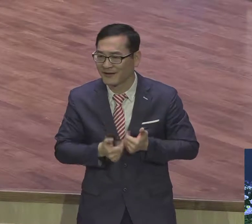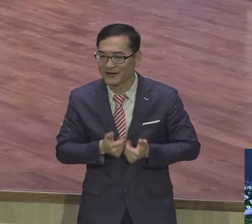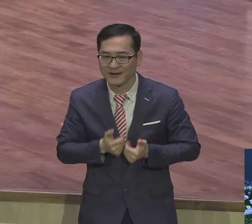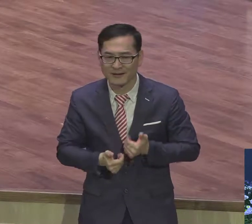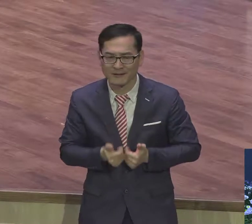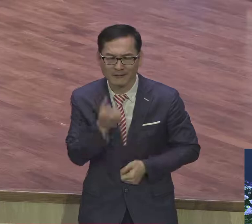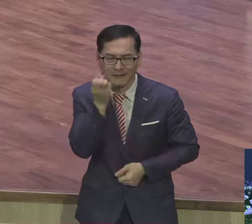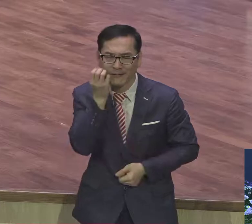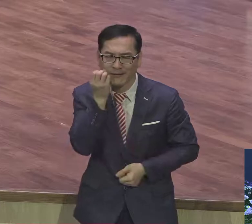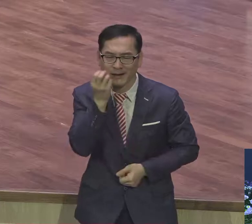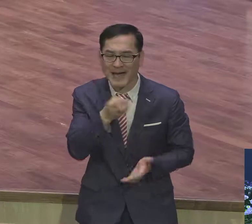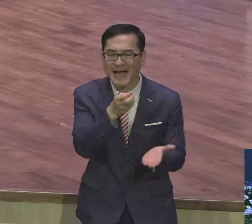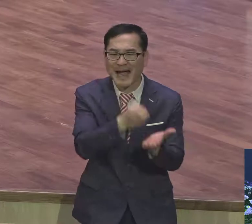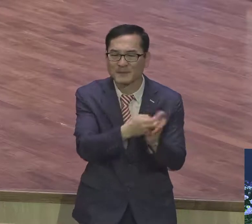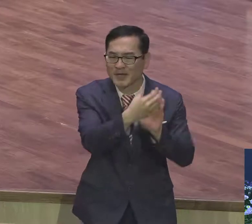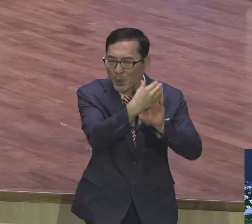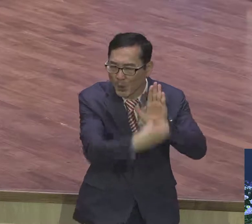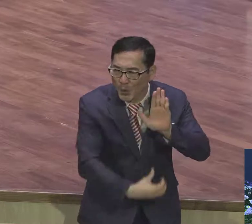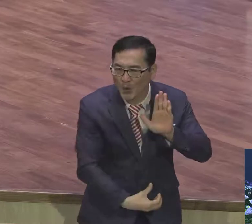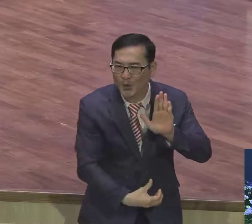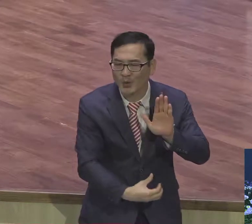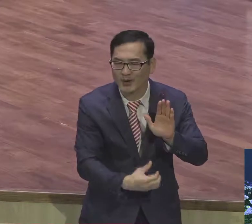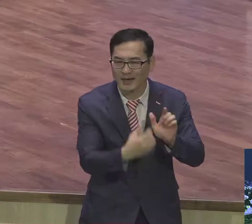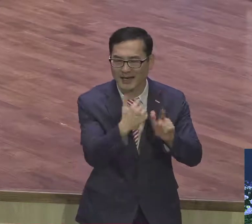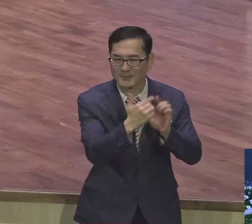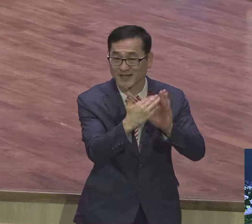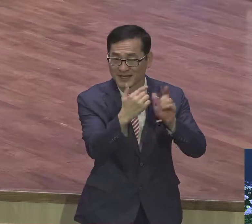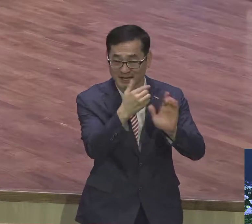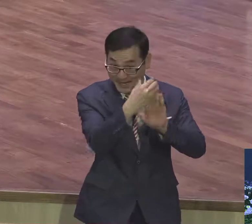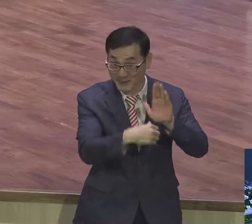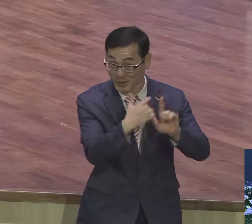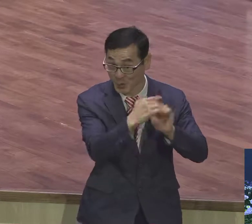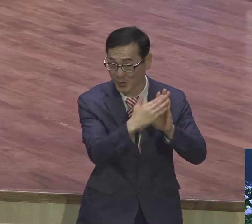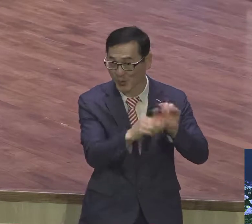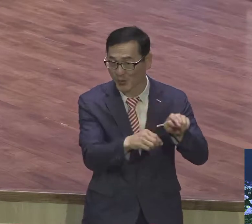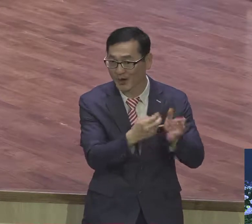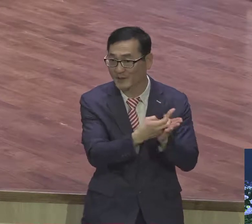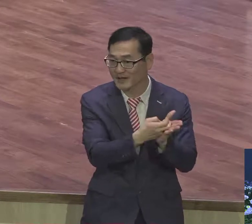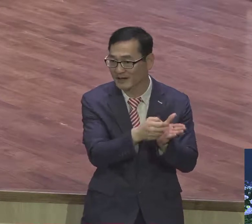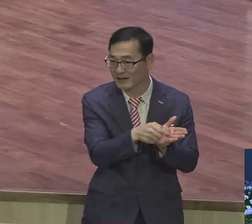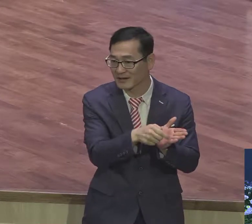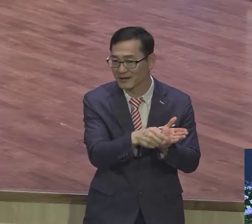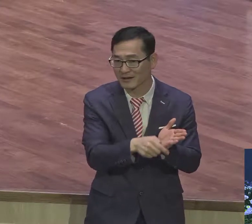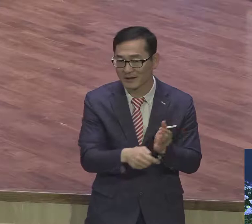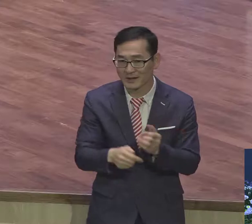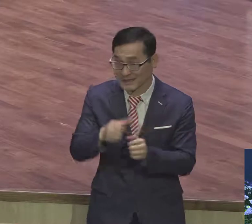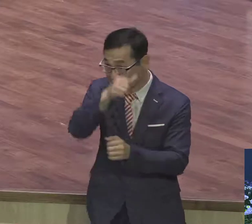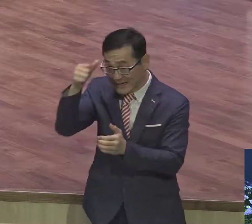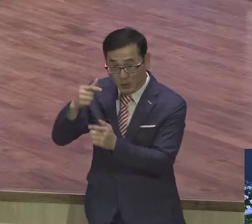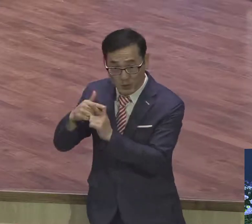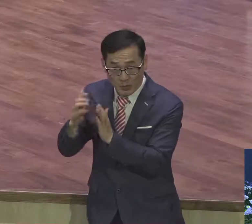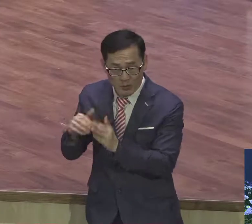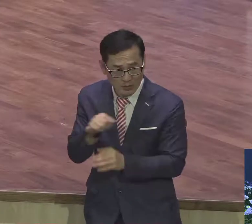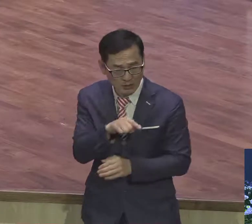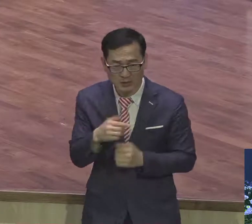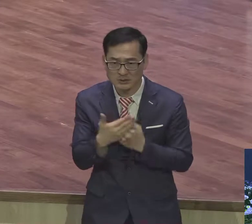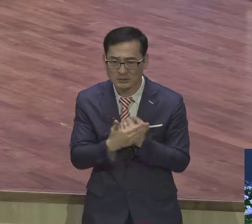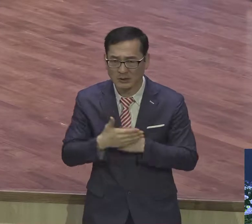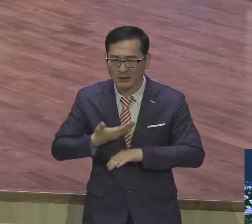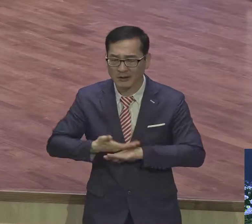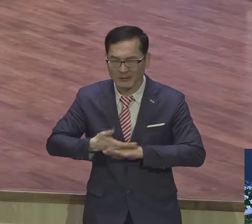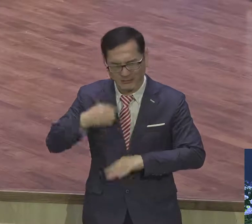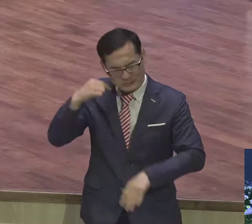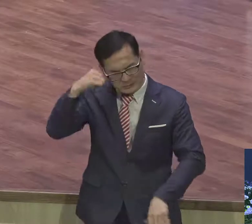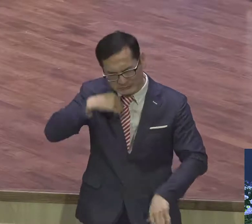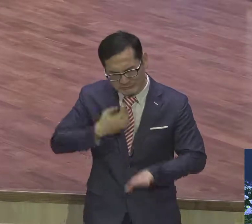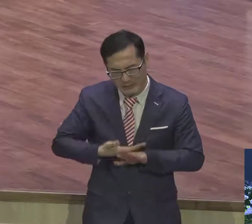이 막 감리교 이거 막 하는 거 이거 보면서 막 얘 전혀 언어가 안 돼 순수 하나 틀린 게 이리